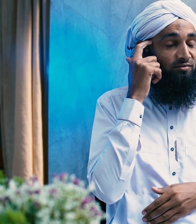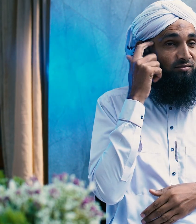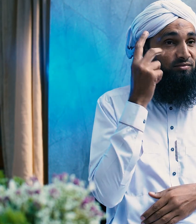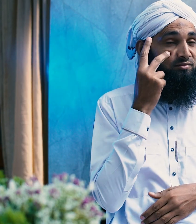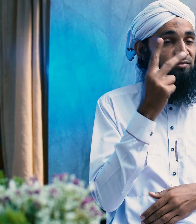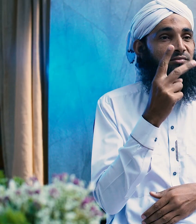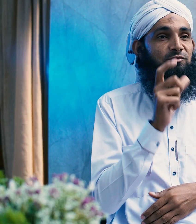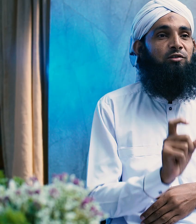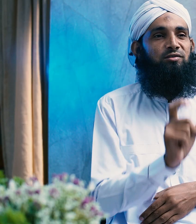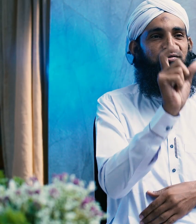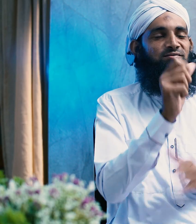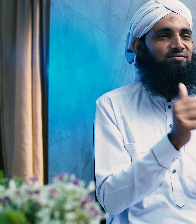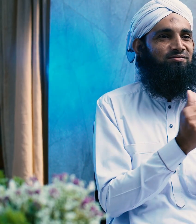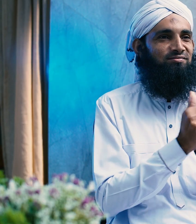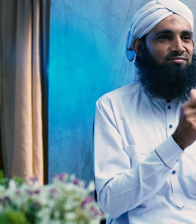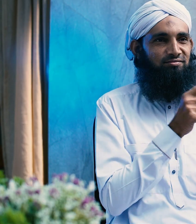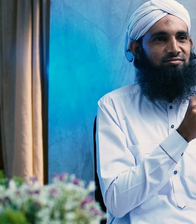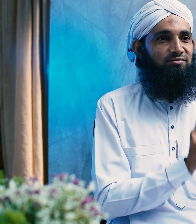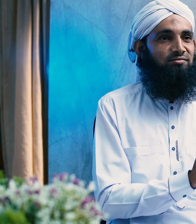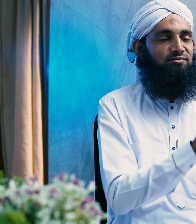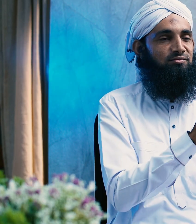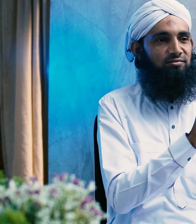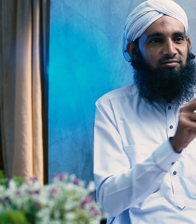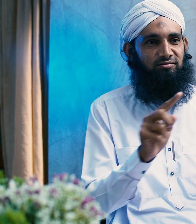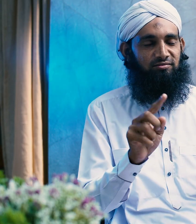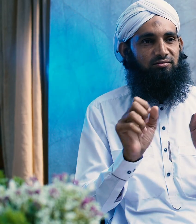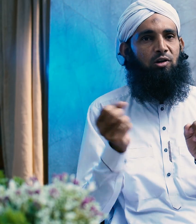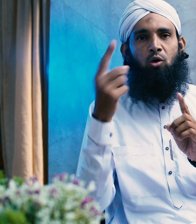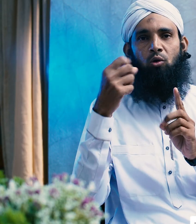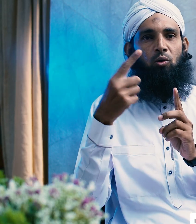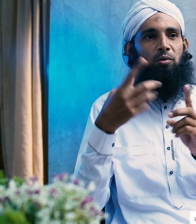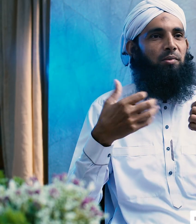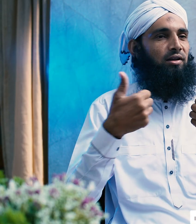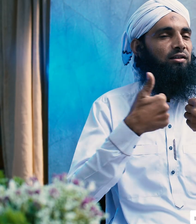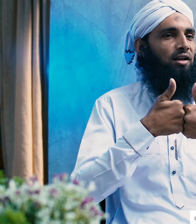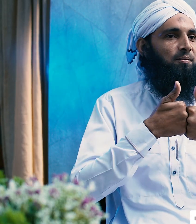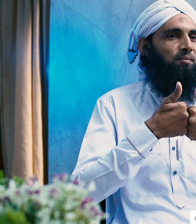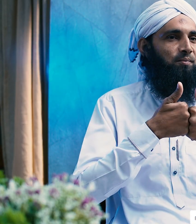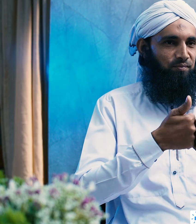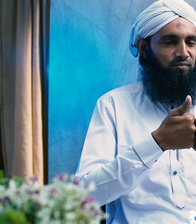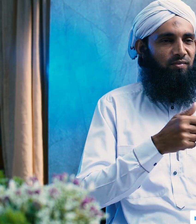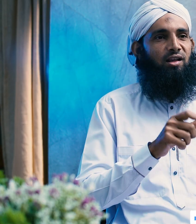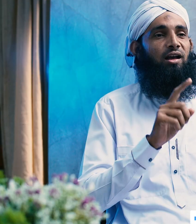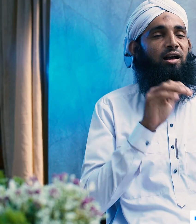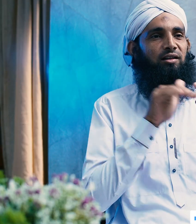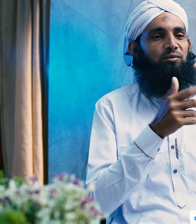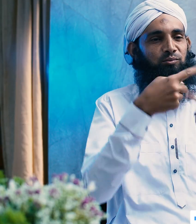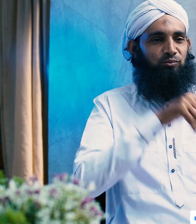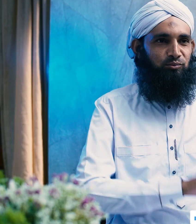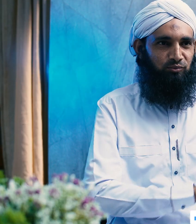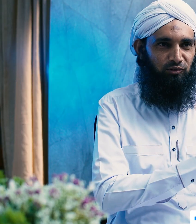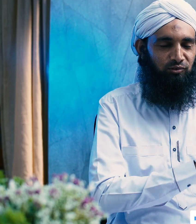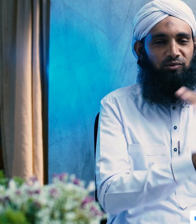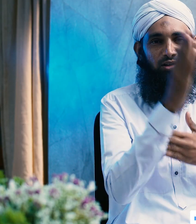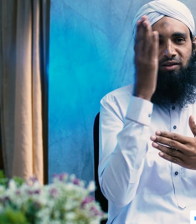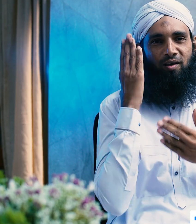ہمیں مد نظر رکھنا ہوگا کہ محرم الحرام کا جو مہینہ ہے، دیگر مہینوں کی طرح جس طرح بزرگان دین